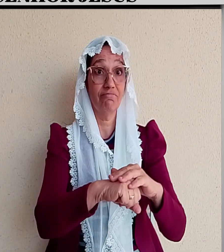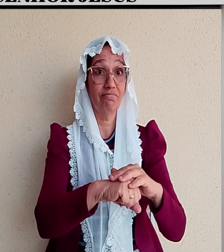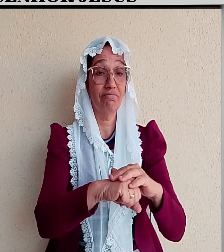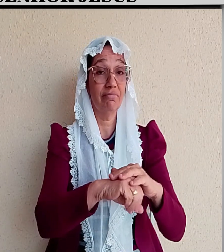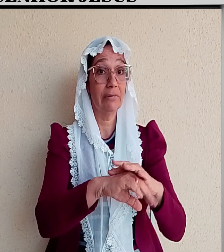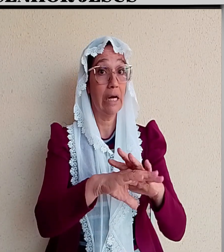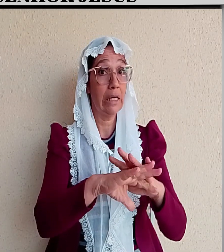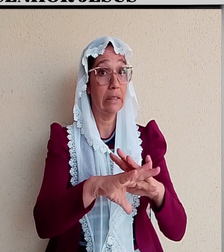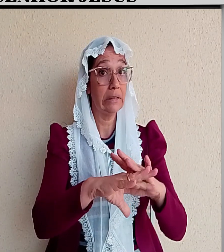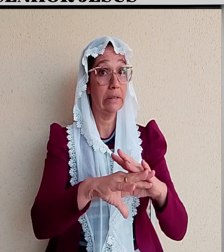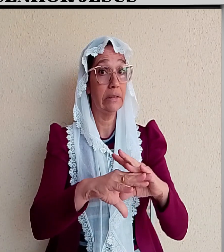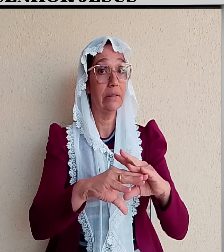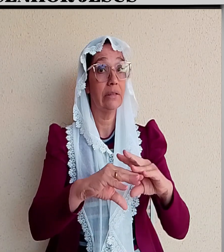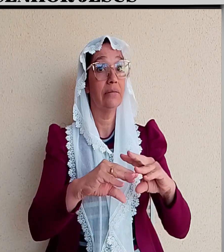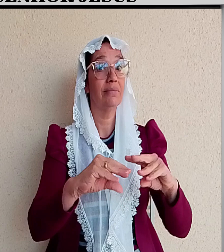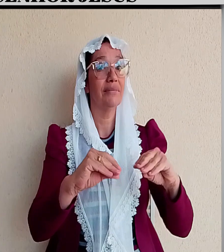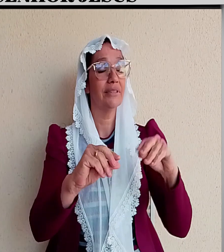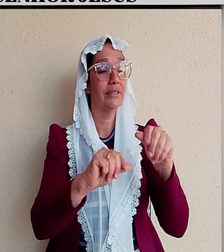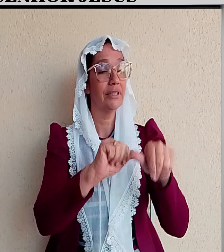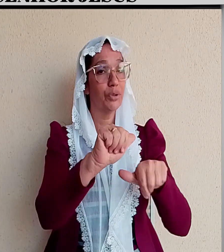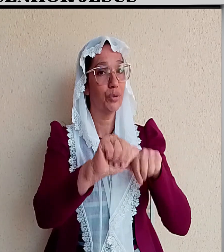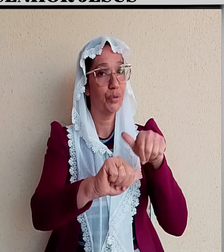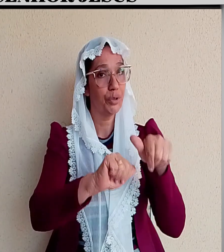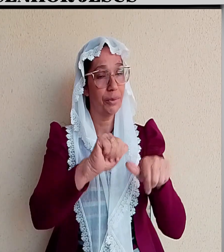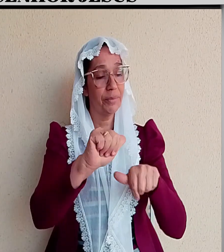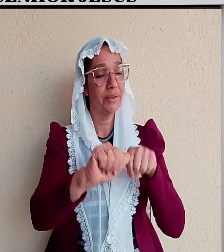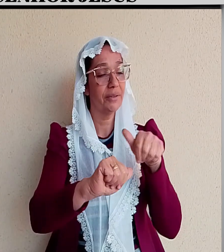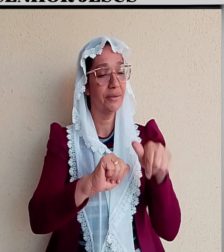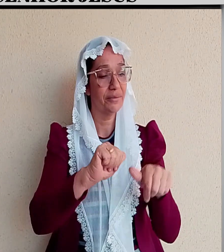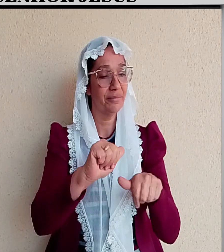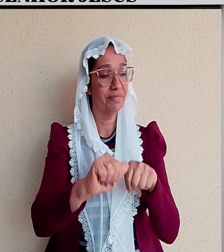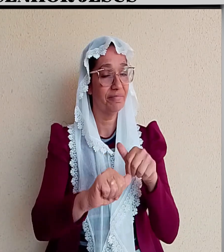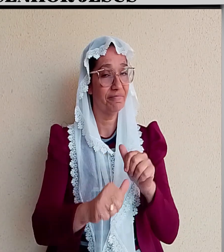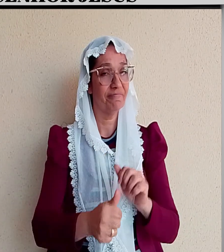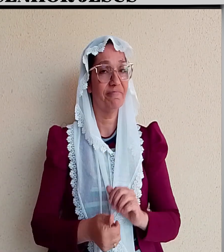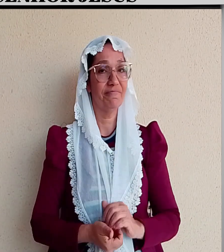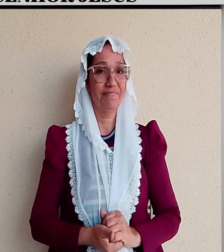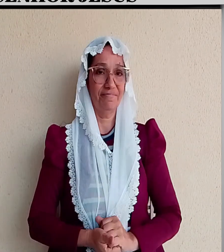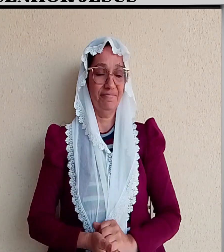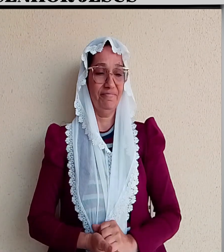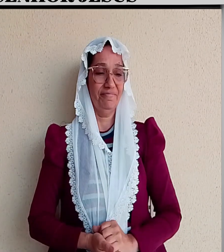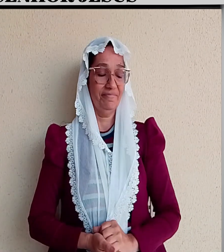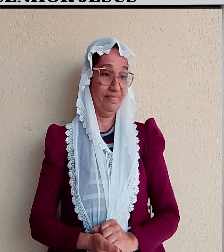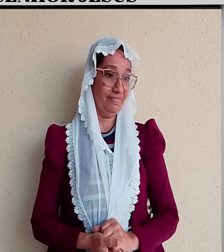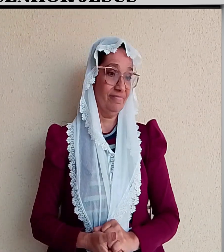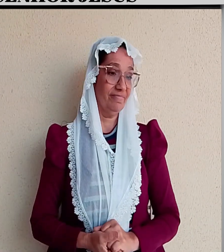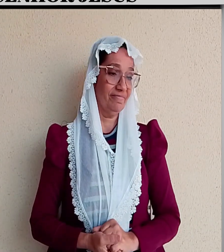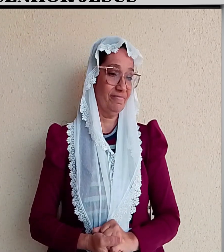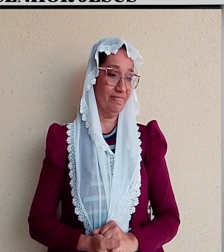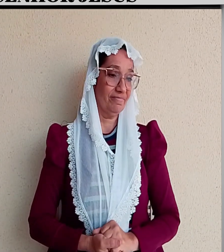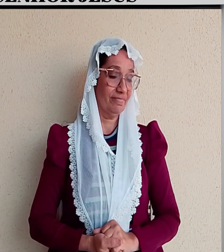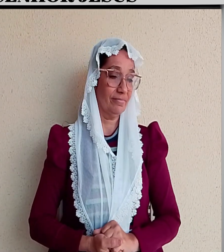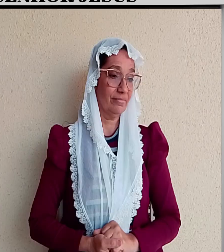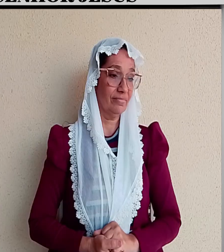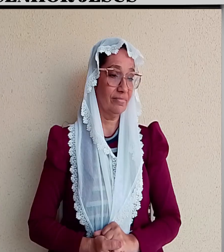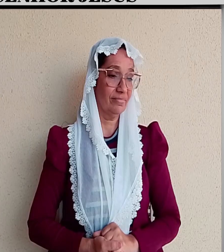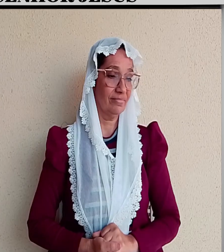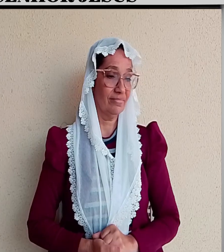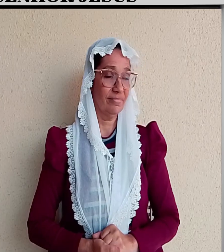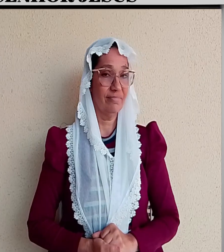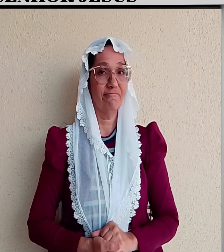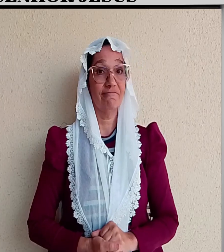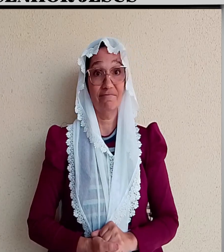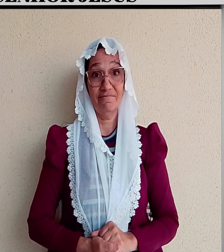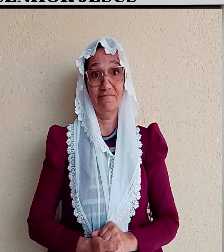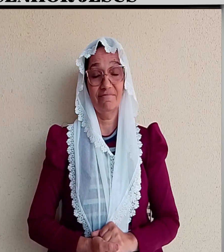ti. Aleluia, tem alguém do outro lado esperando. Alguém que recebeu já o laudo da vitória. Aleluia, alguém que partiu por esses dias